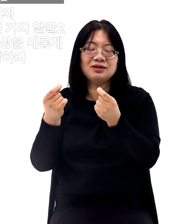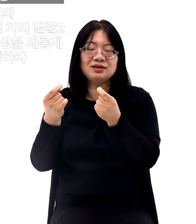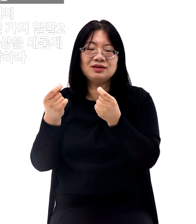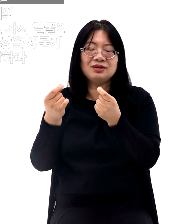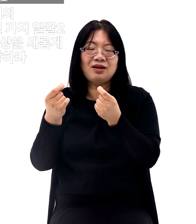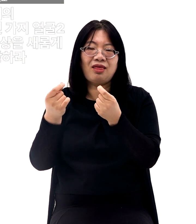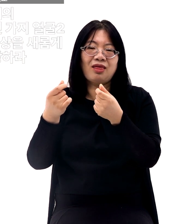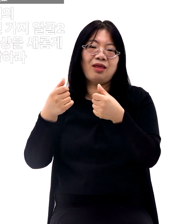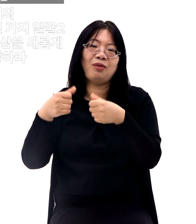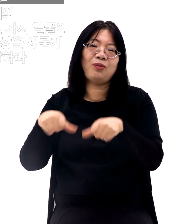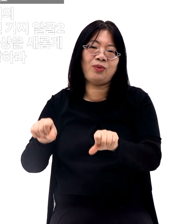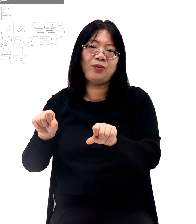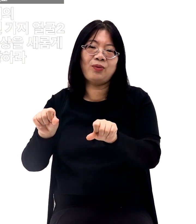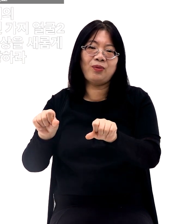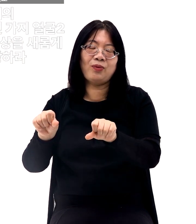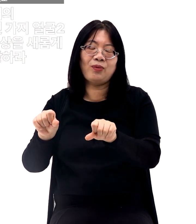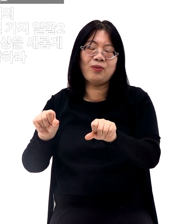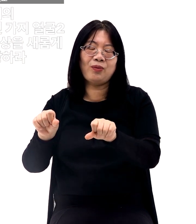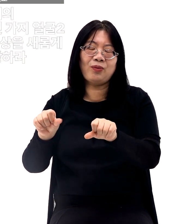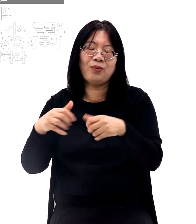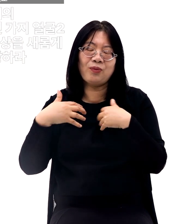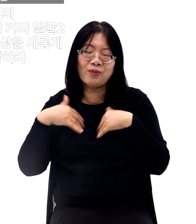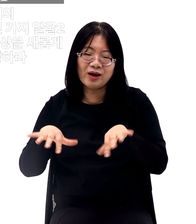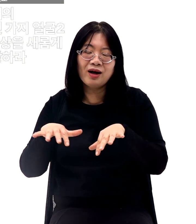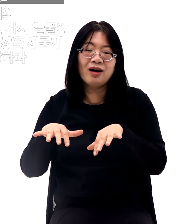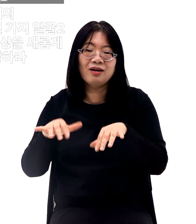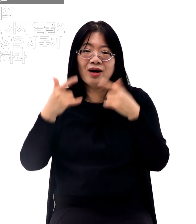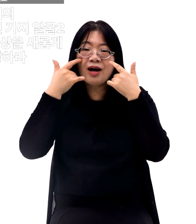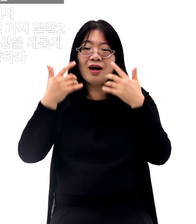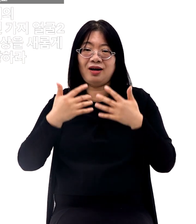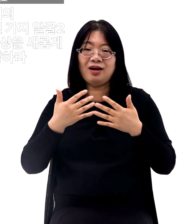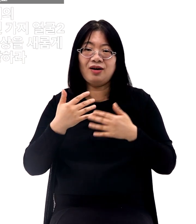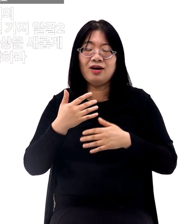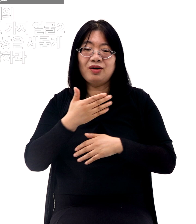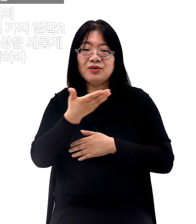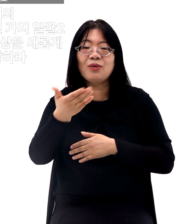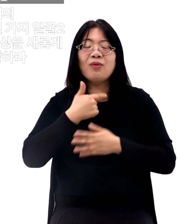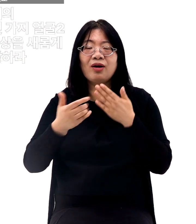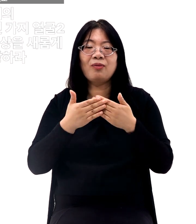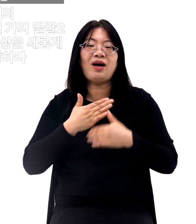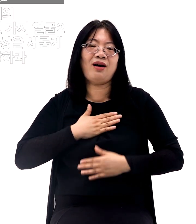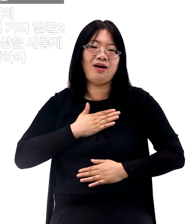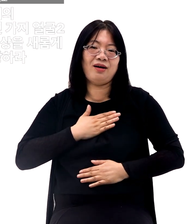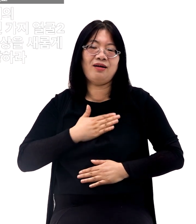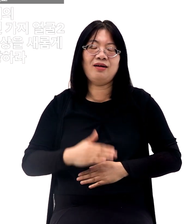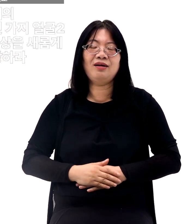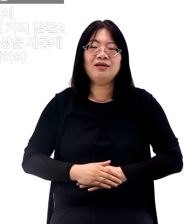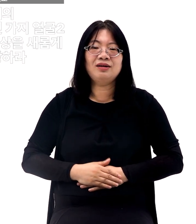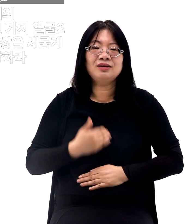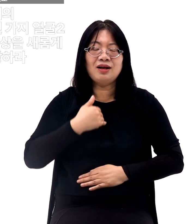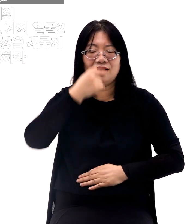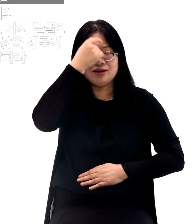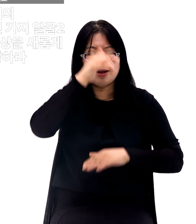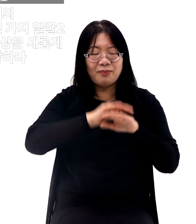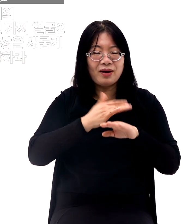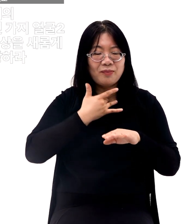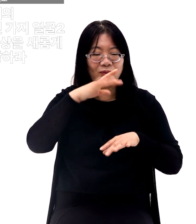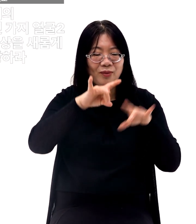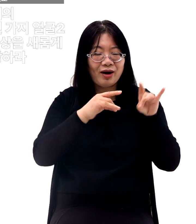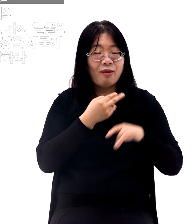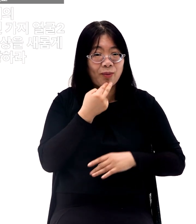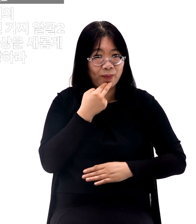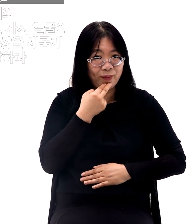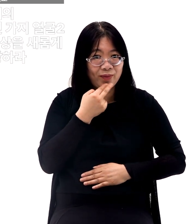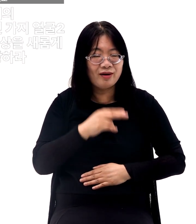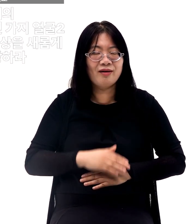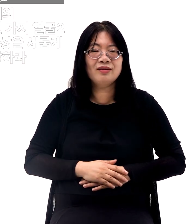생기고 흐물해집니다. 이건 틀림없습니다. 여러분들이 겪어보면 알잖아요. 내가 예배가 목말라지지